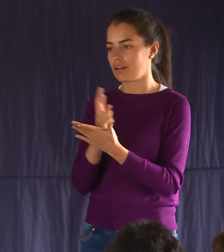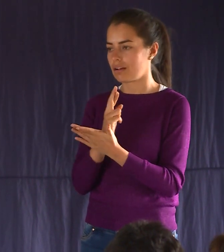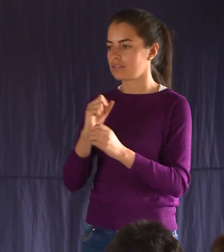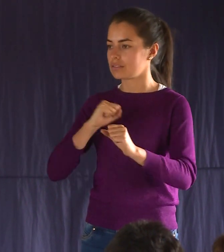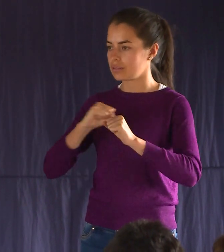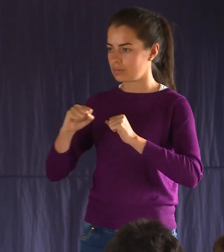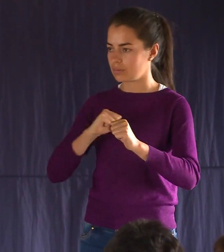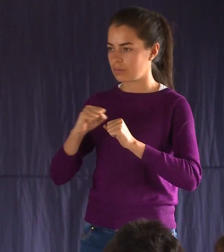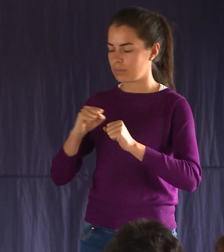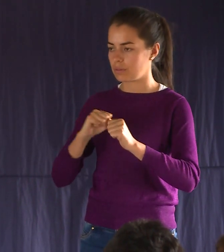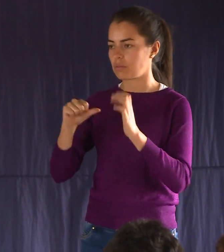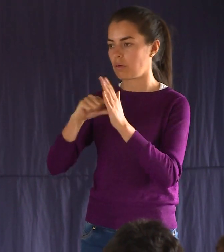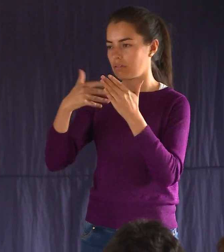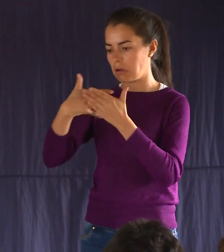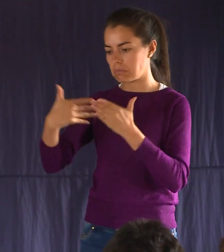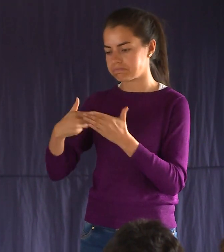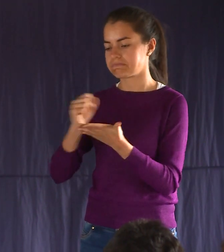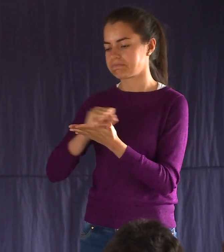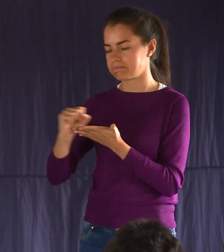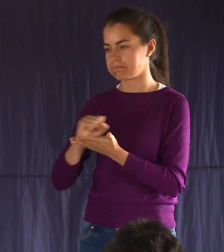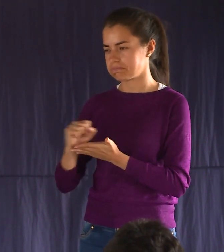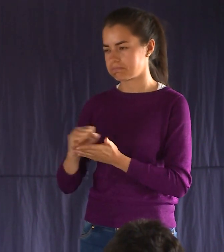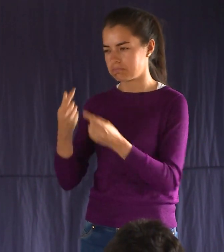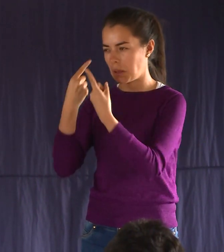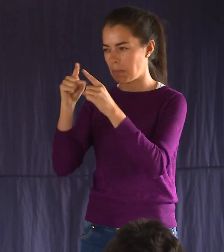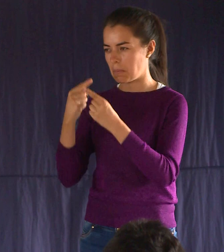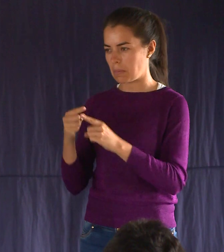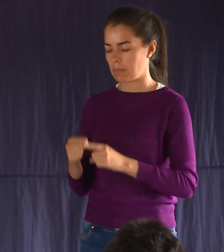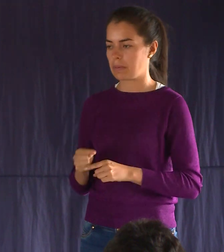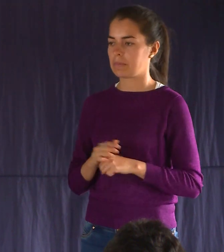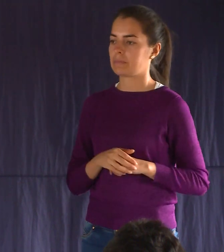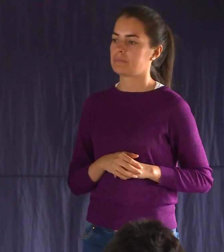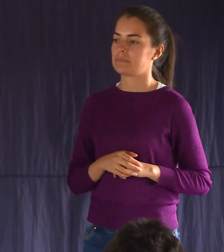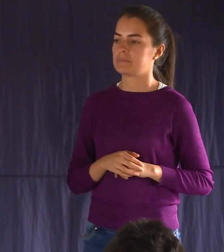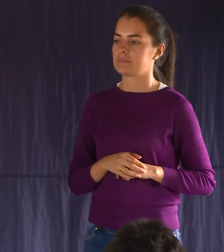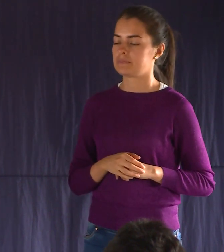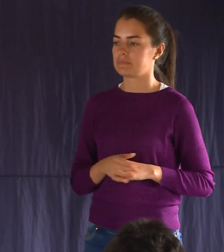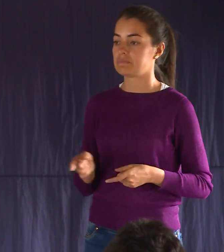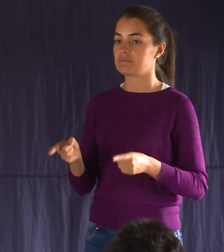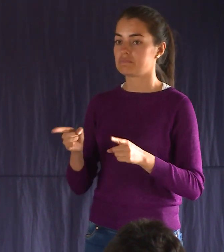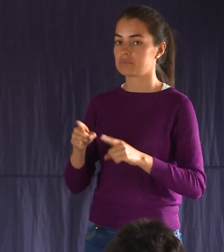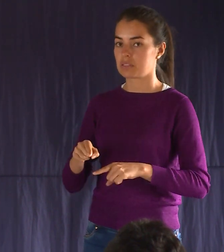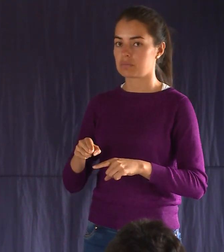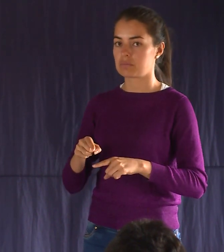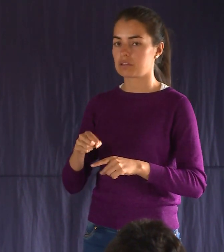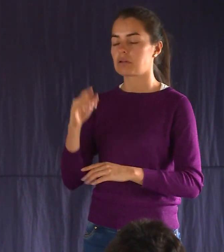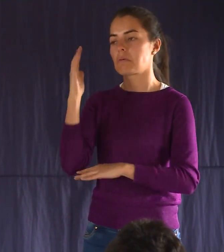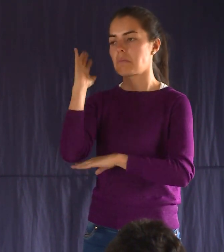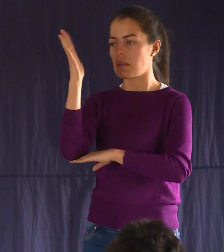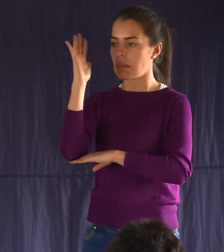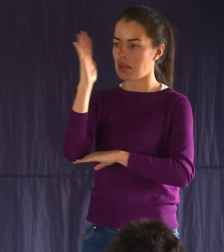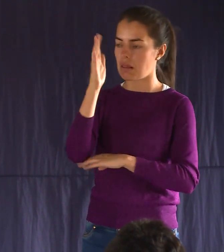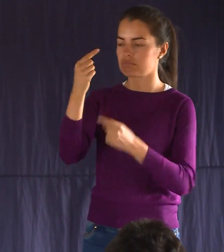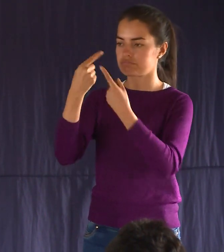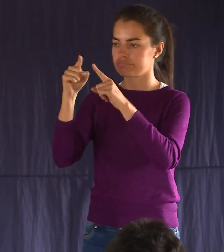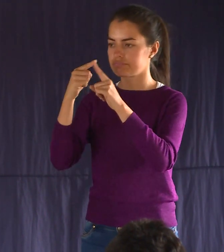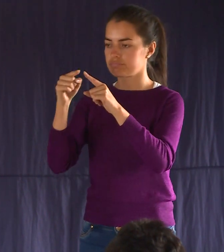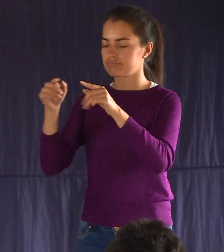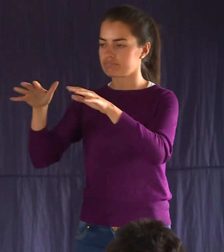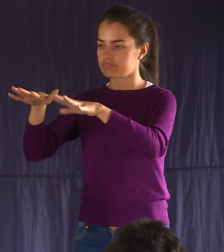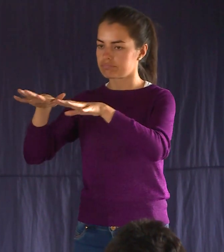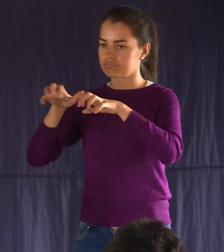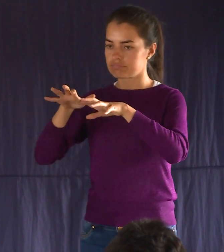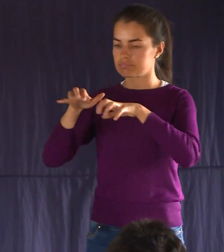de la educación física, la ciudad, la recreación y el uso. Ha sido ponente también en diversos eventos académicos de